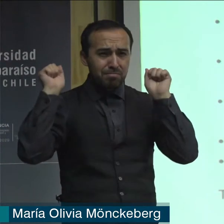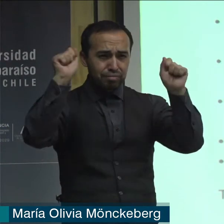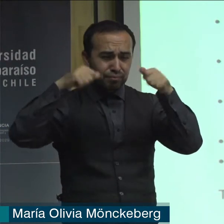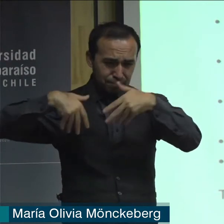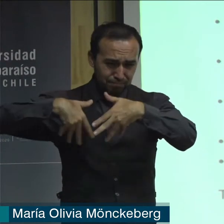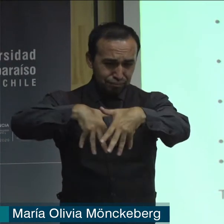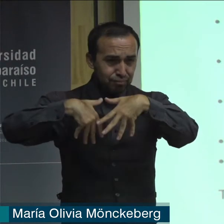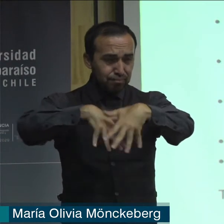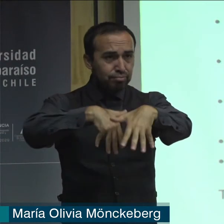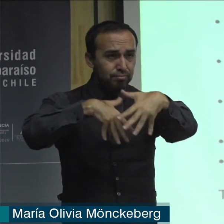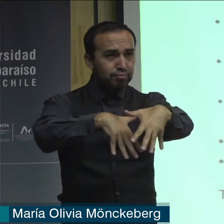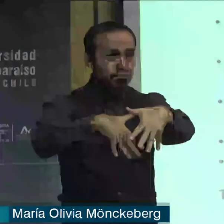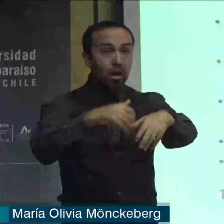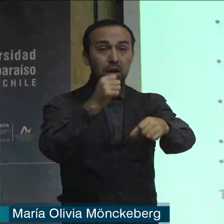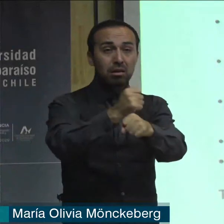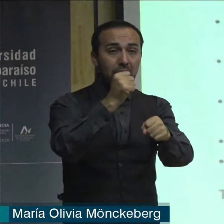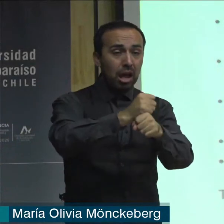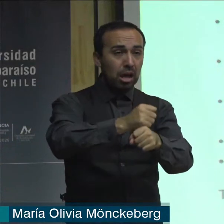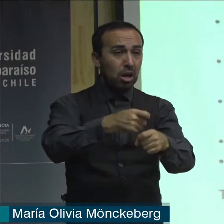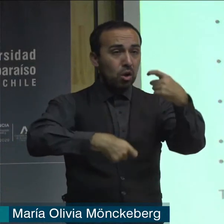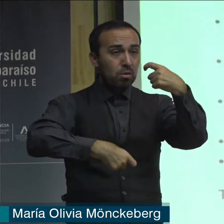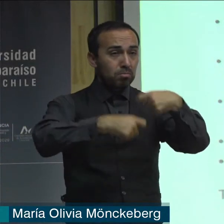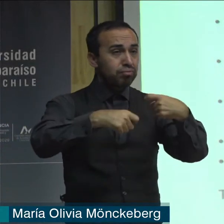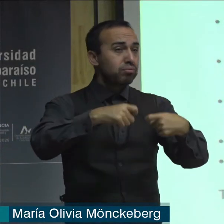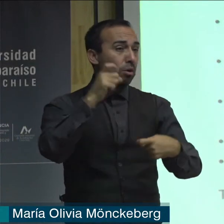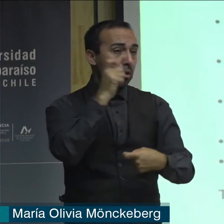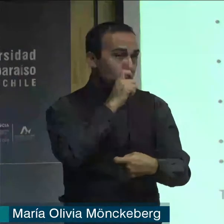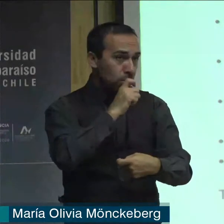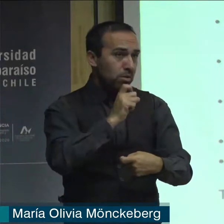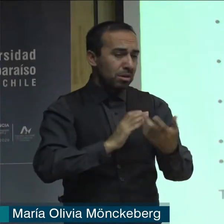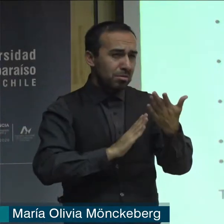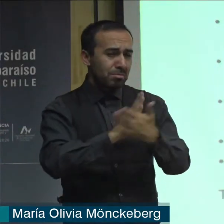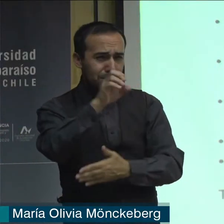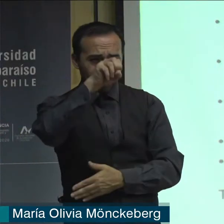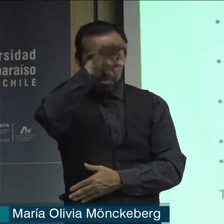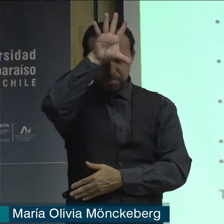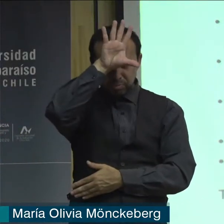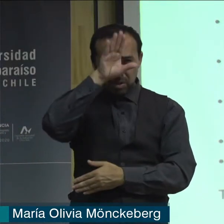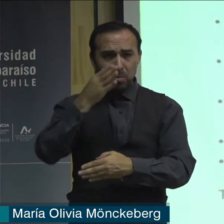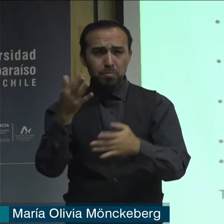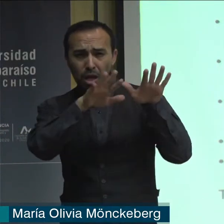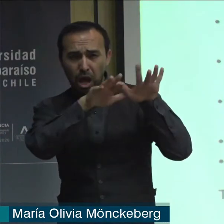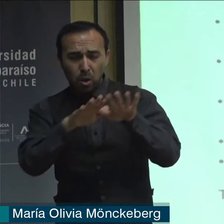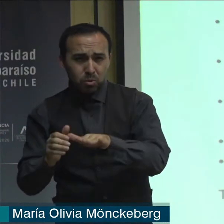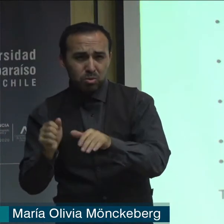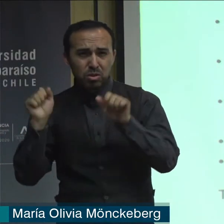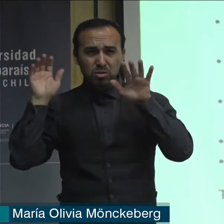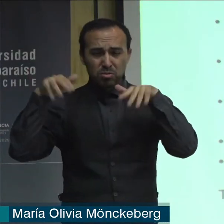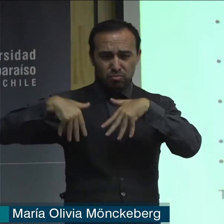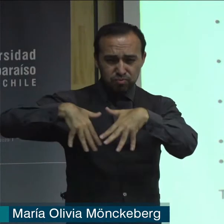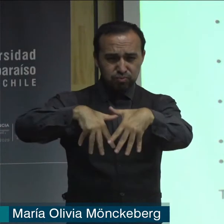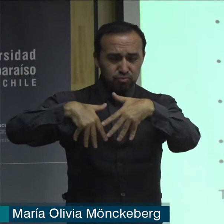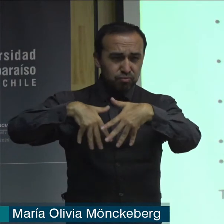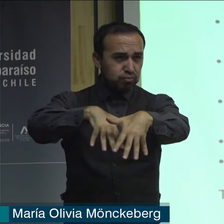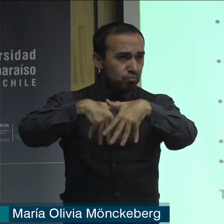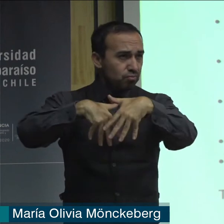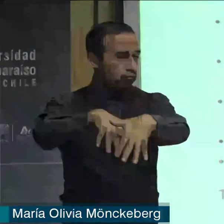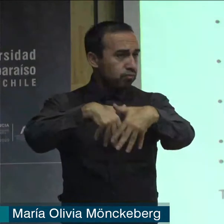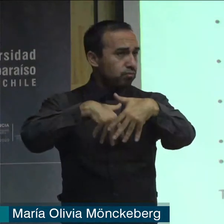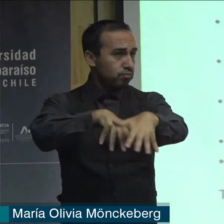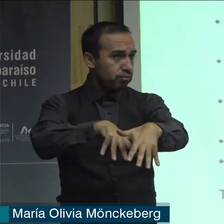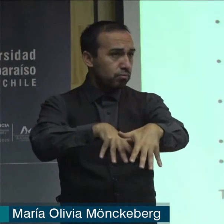luego por la coordinadora sindical en los estudiantes van tomando fuerza a nivel